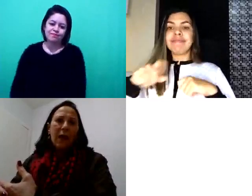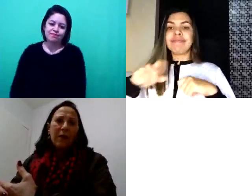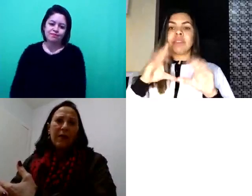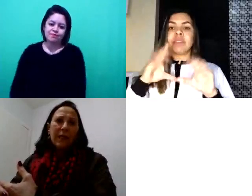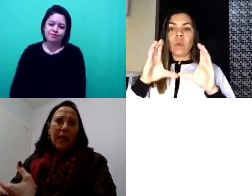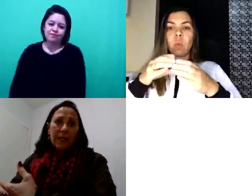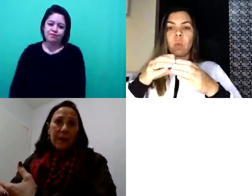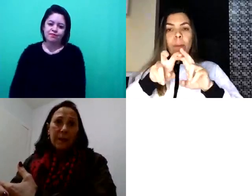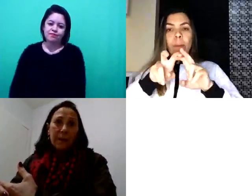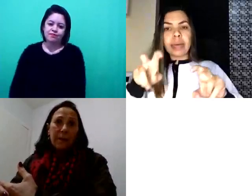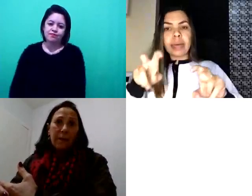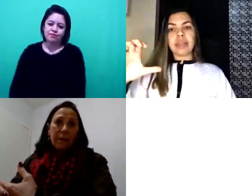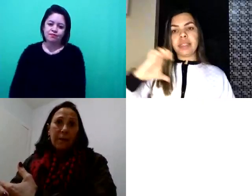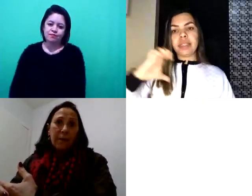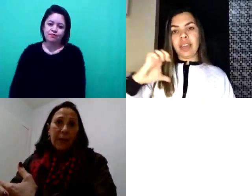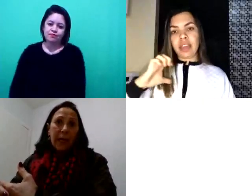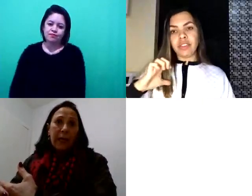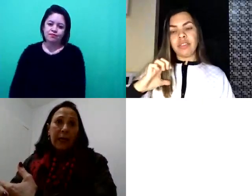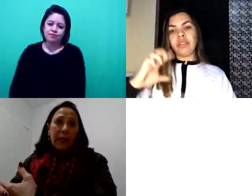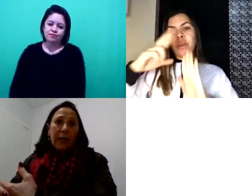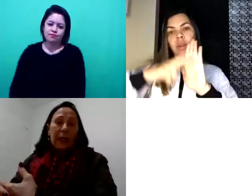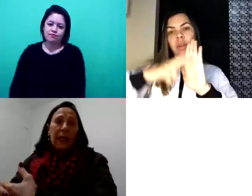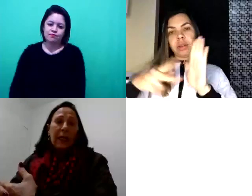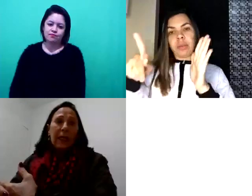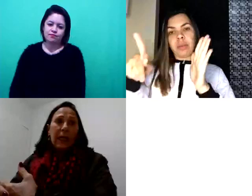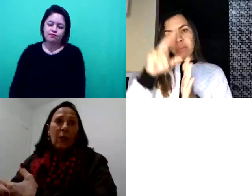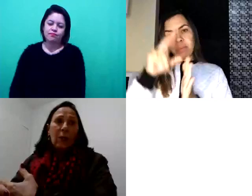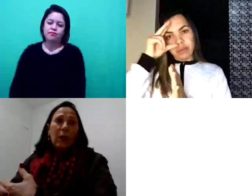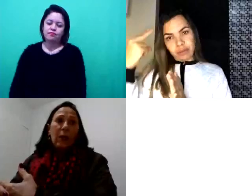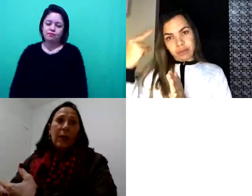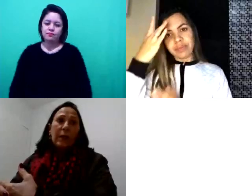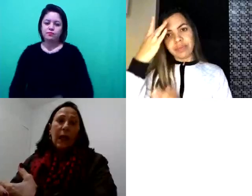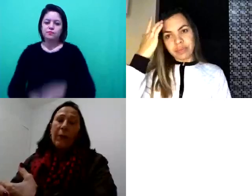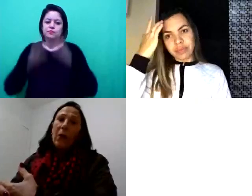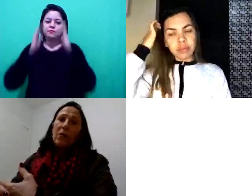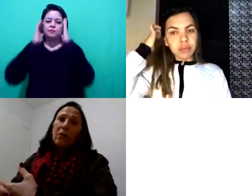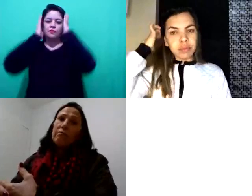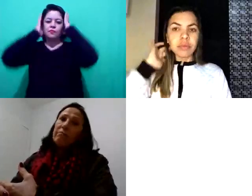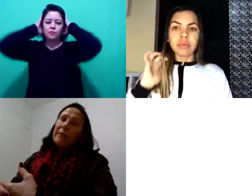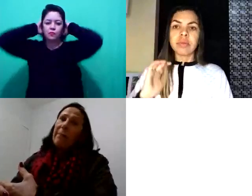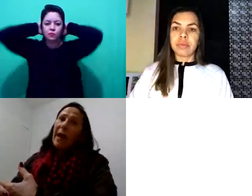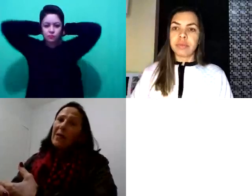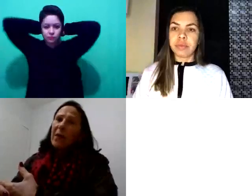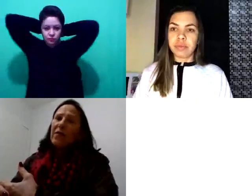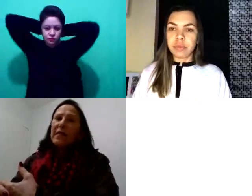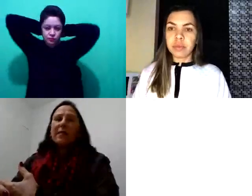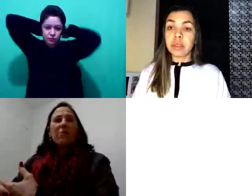da universidade, tá? Então, eu até posso dar mais uma conversadinha